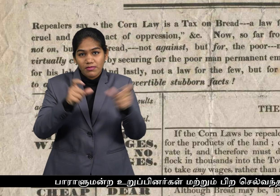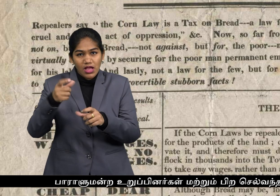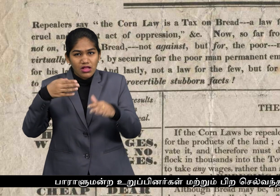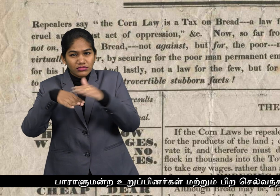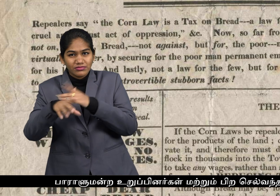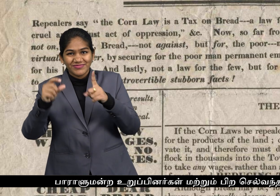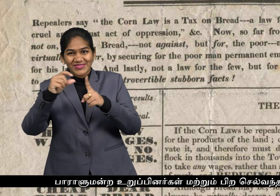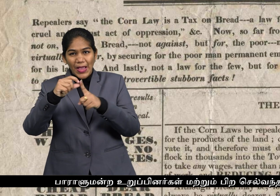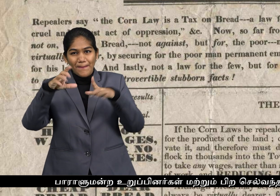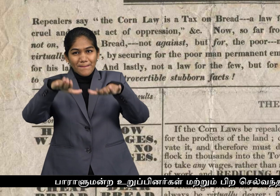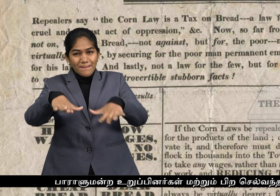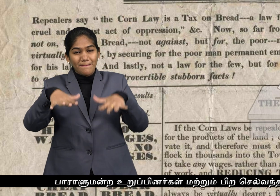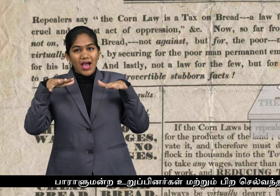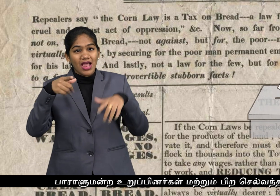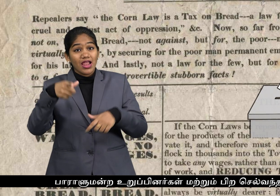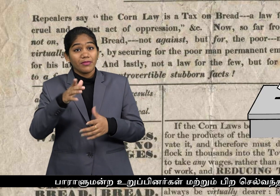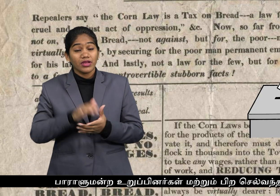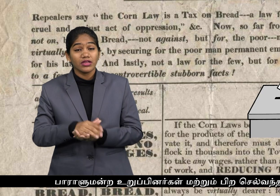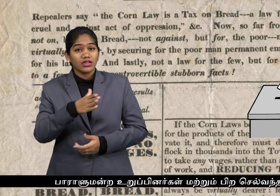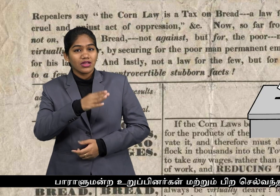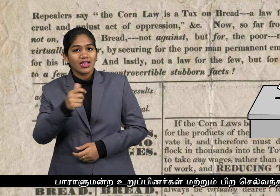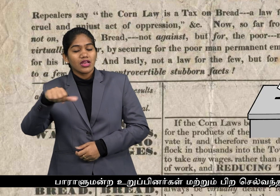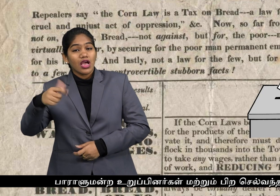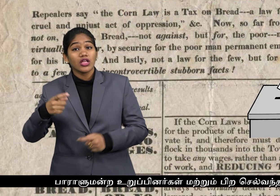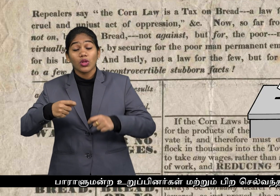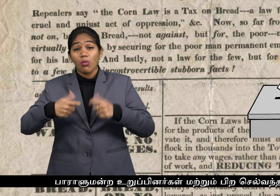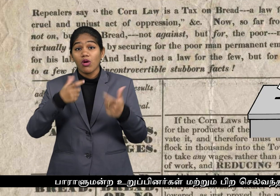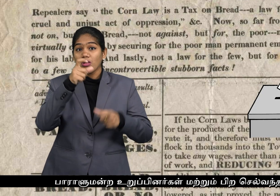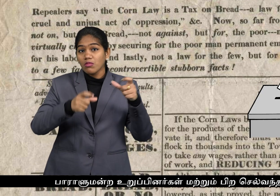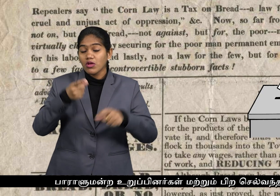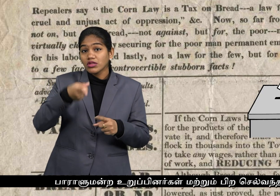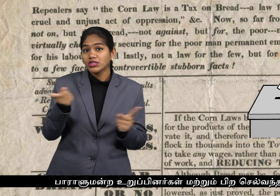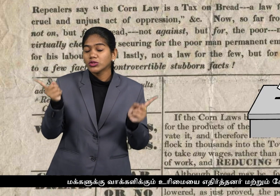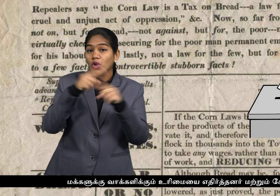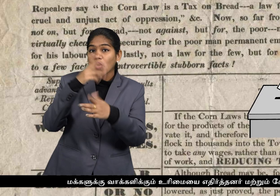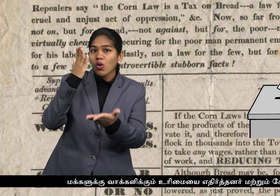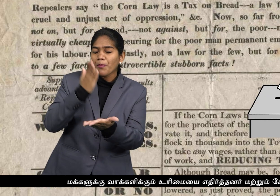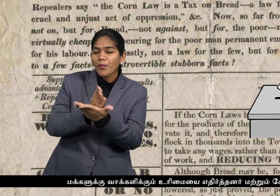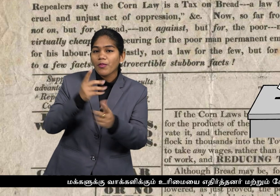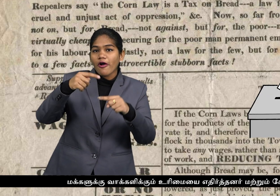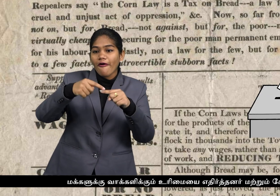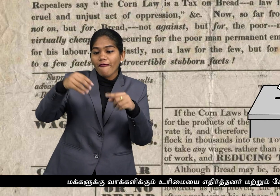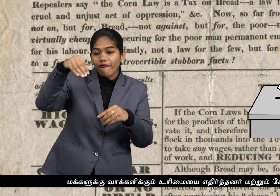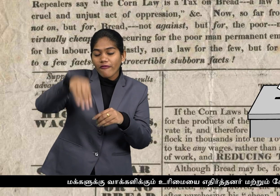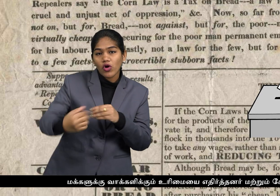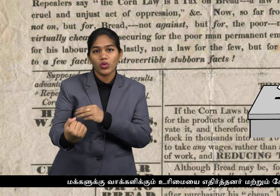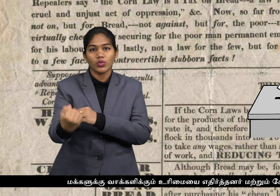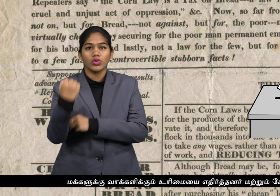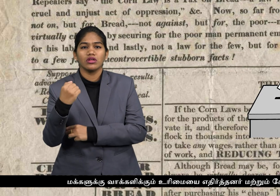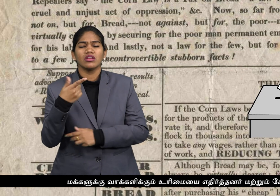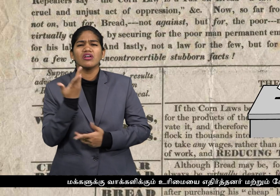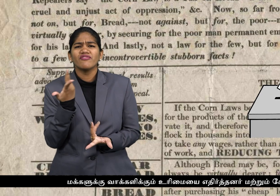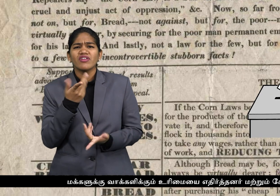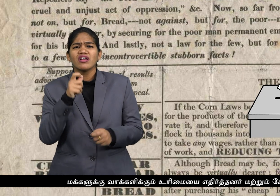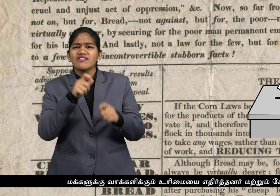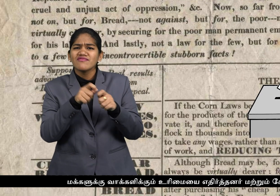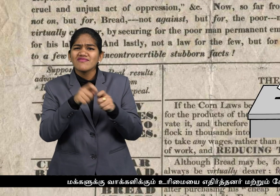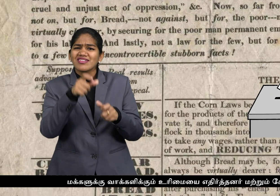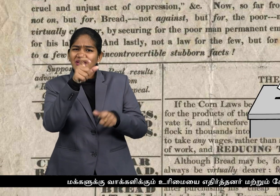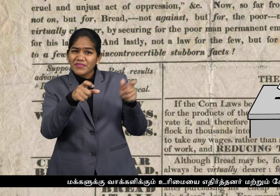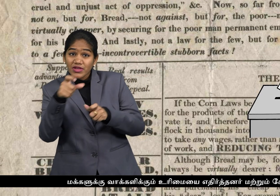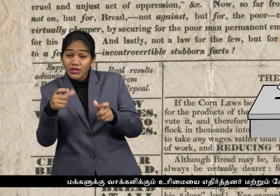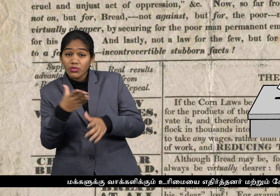பாராளுமன்ற உறுப்பினர்கள் மற்றும் பிற செல்வந்தர்கள் உழைக்கும் மக்களுக்கு வாக்களிக்கும் உரிமையை எதிர்த்தனர்